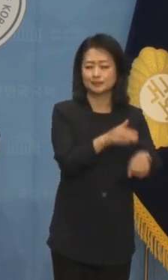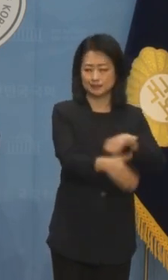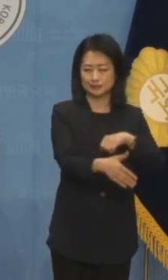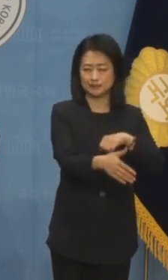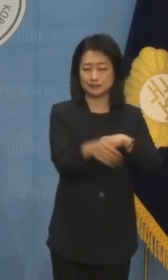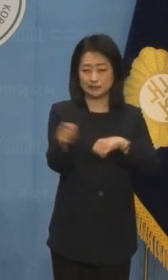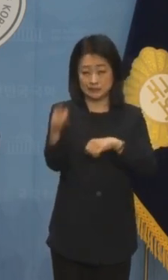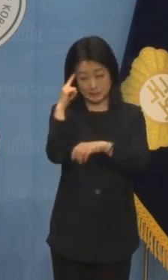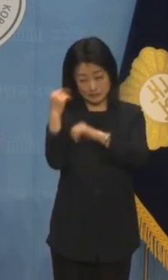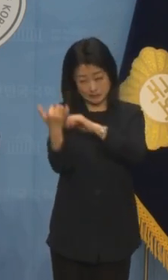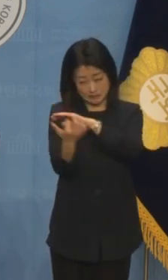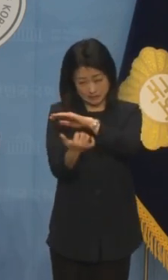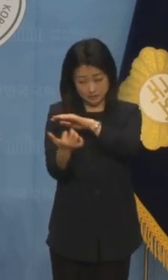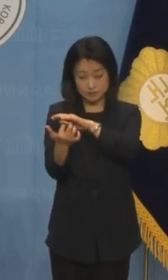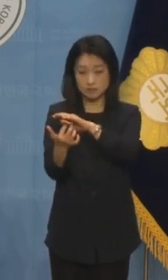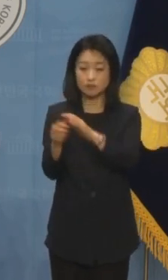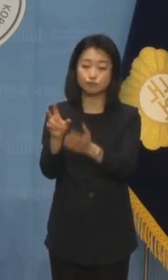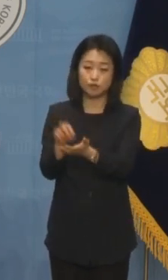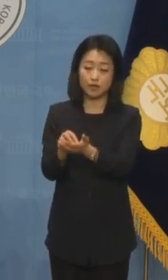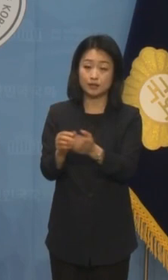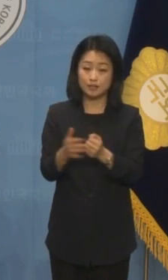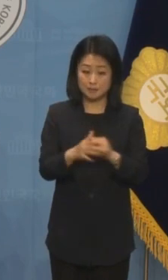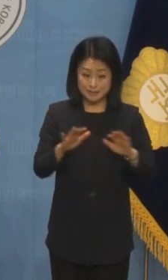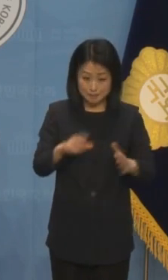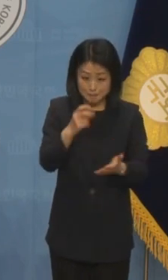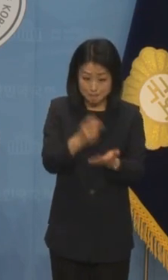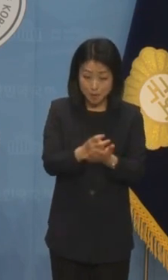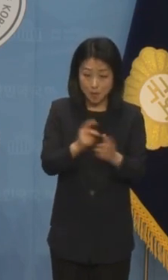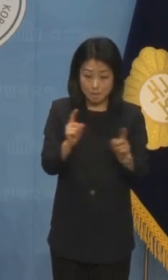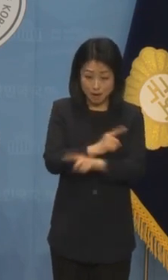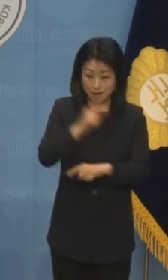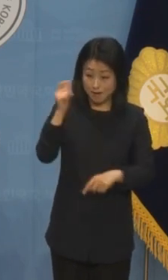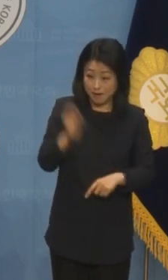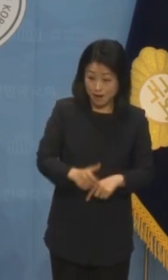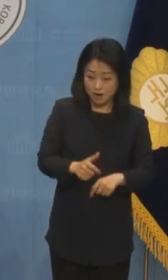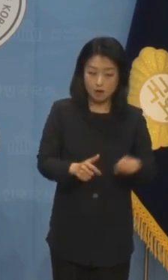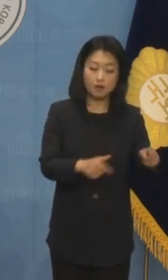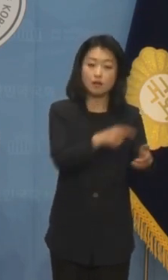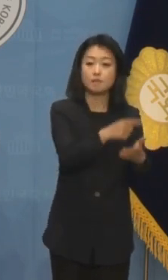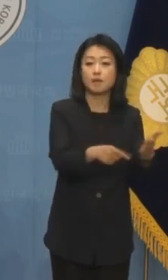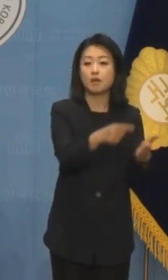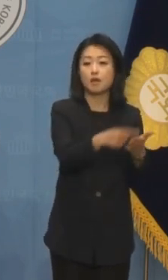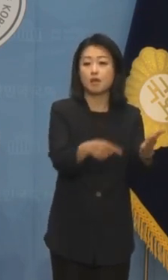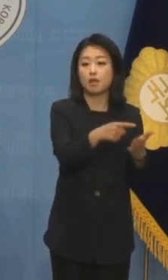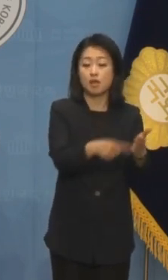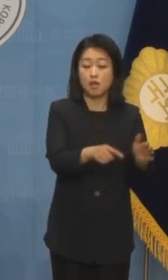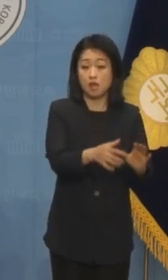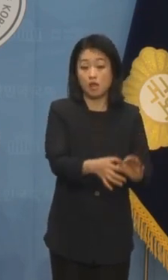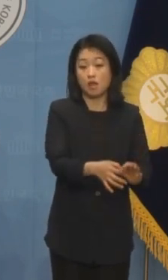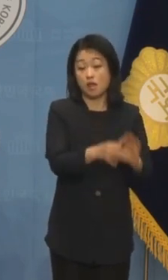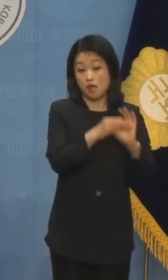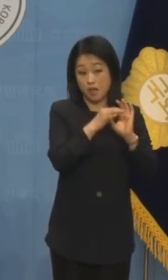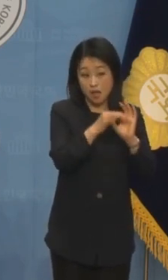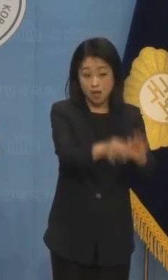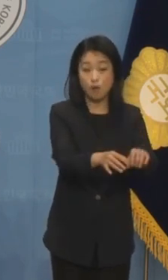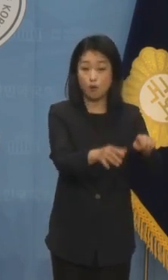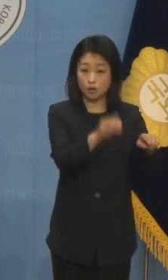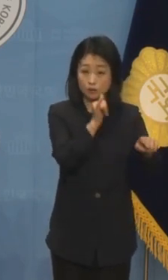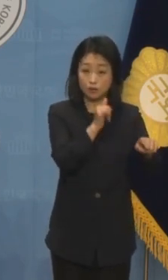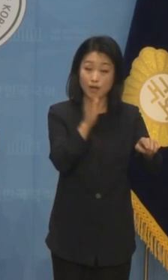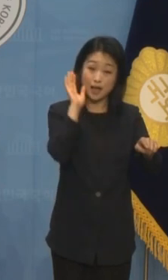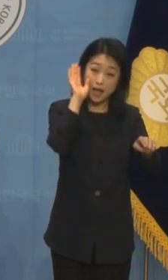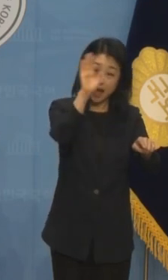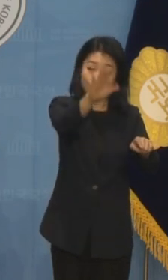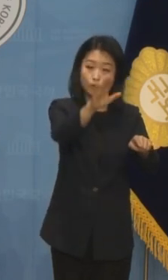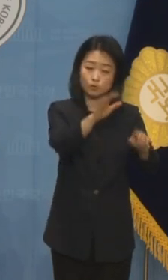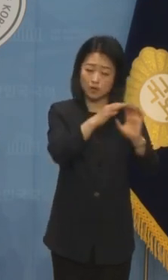것들을 제도를 바꿔야 합니다. 그러지 않고서는 100년 전에 일어났던 1900년도에 일어났던 전세 사기는